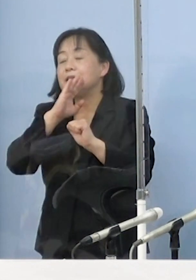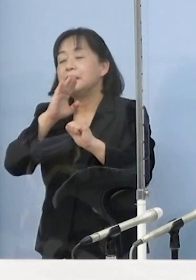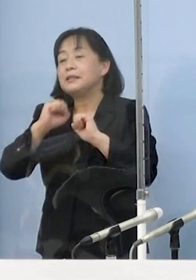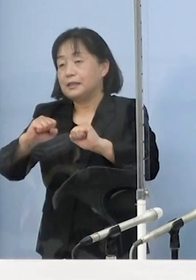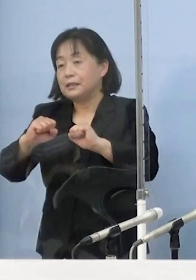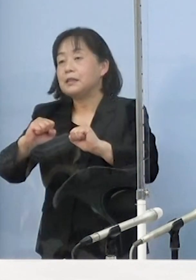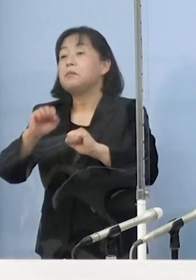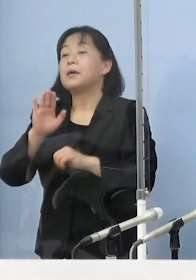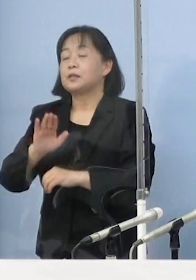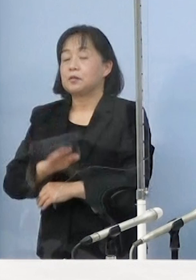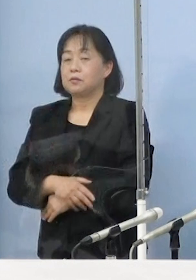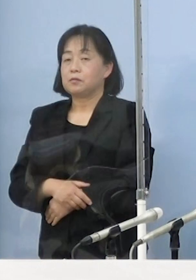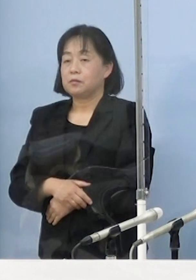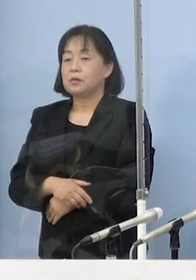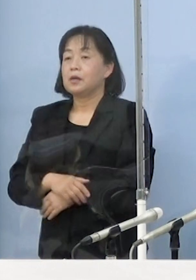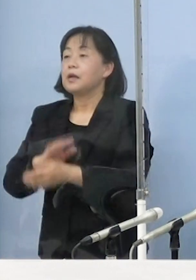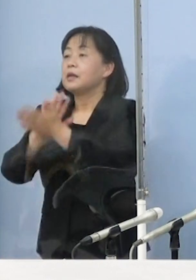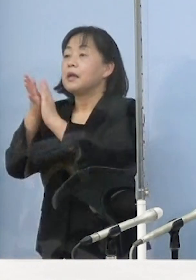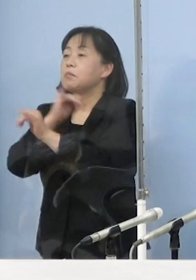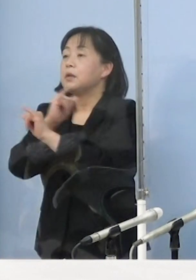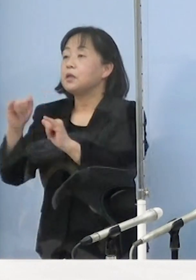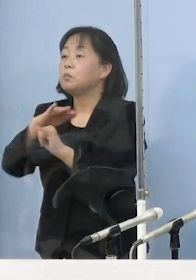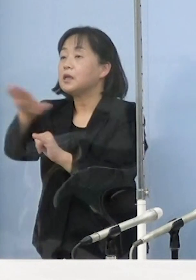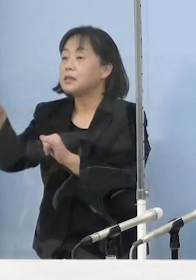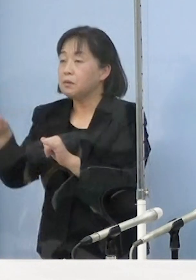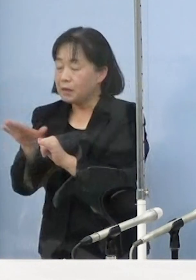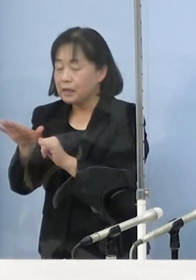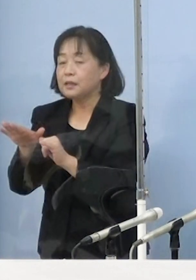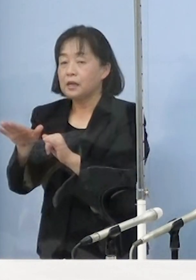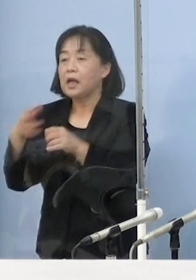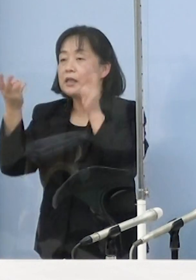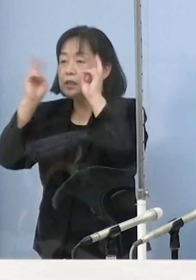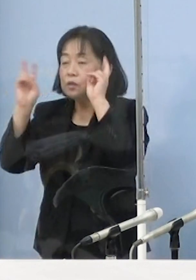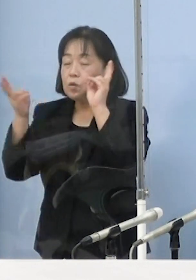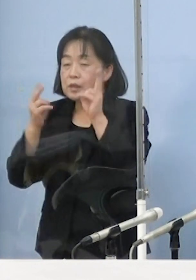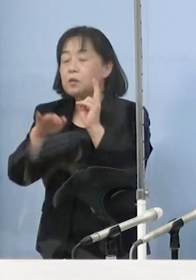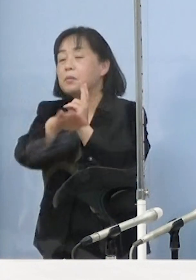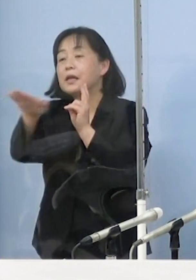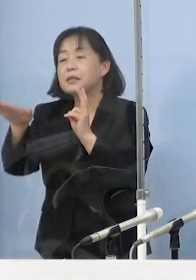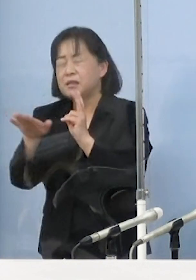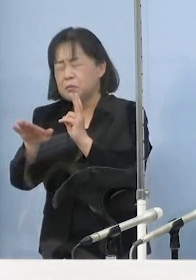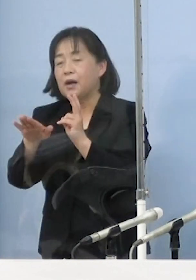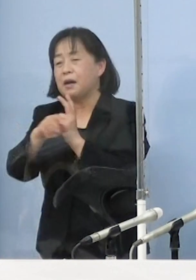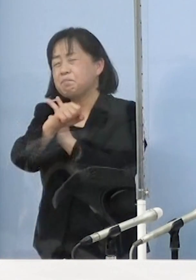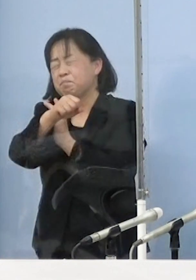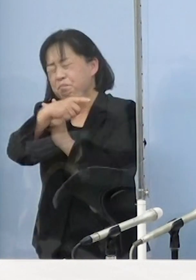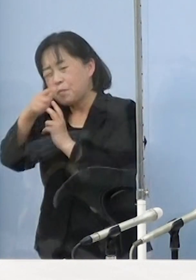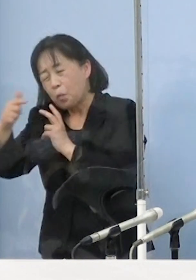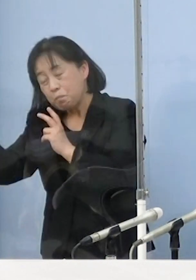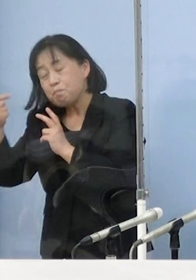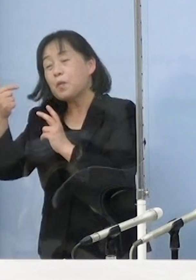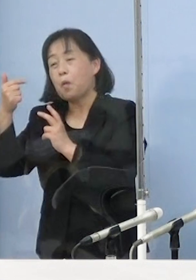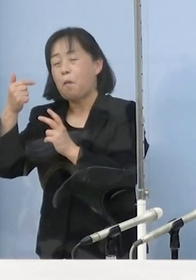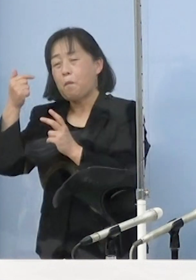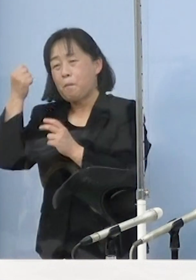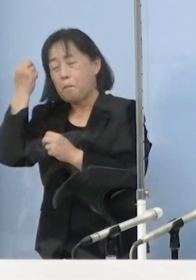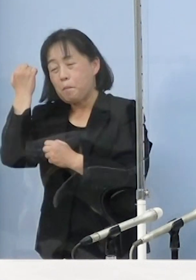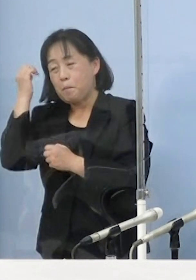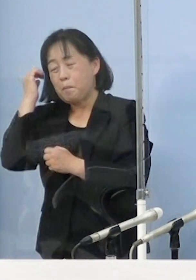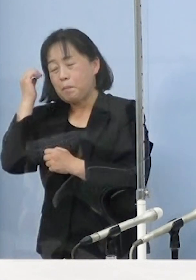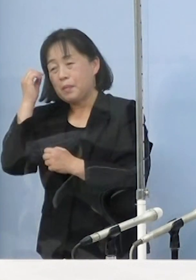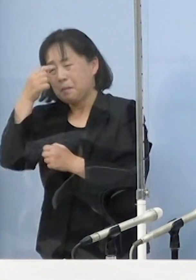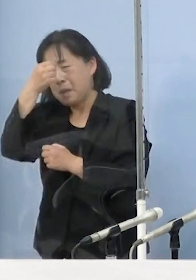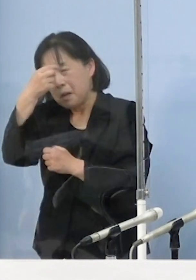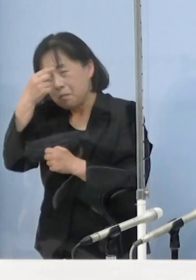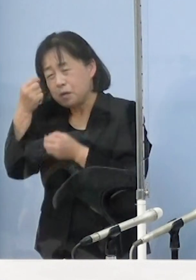。県民の皆様方、そして事業者の皆様方には多大のご迷惑、あるいはご不便をお